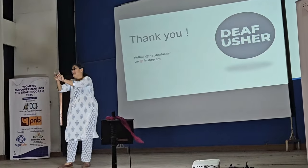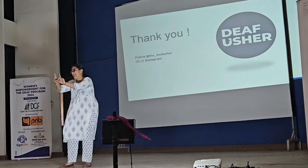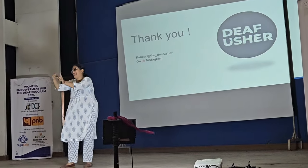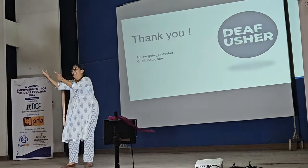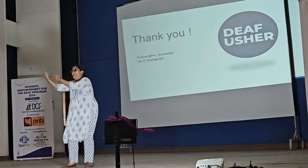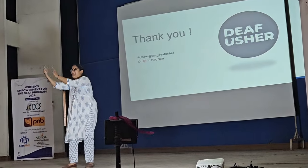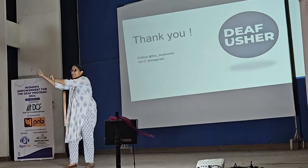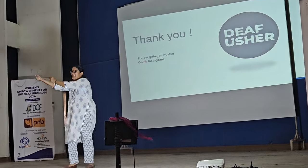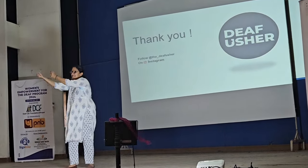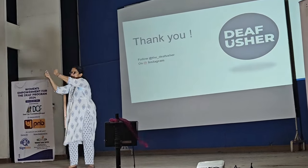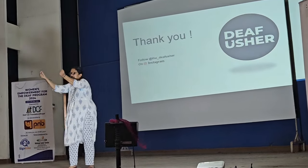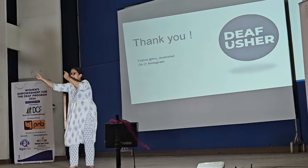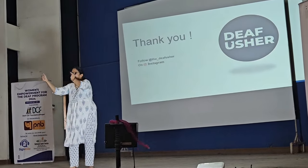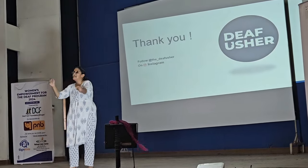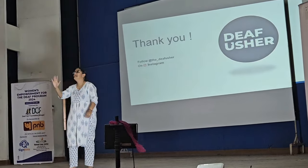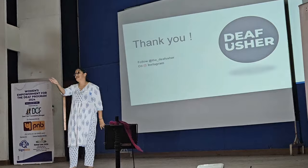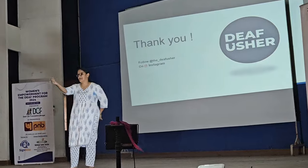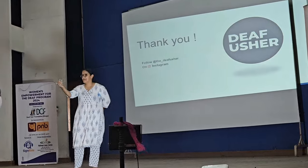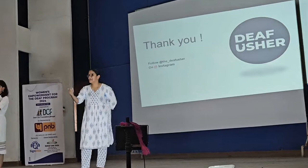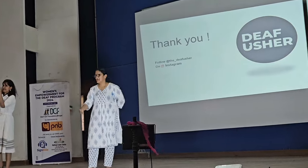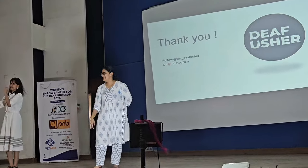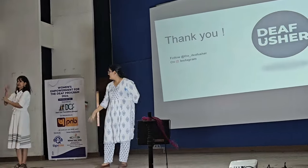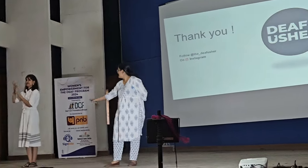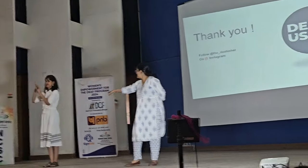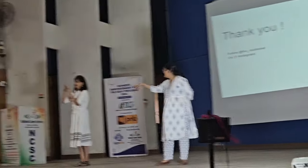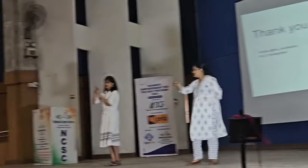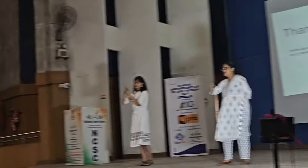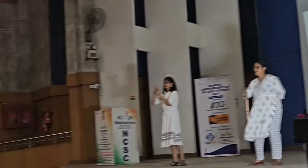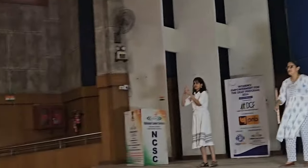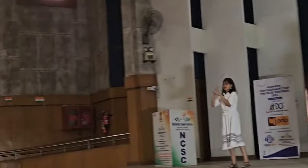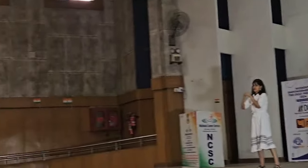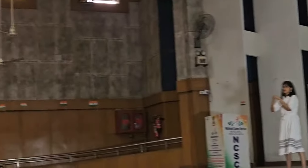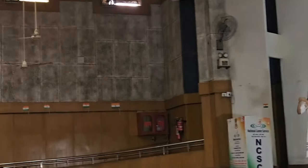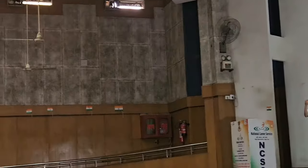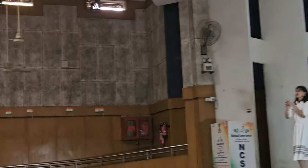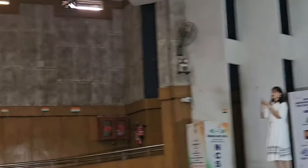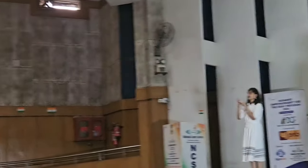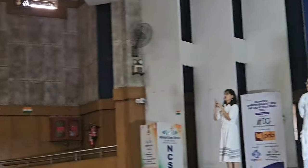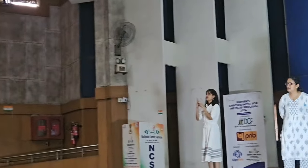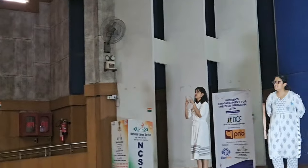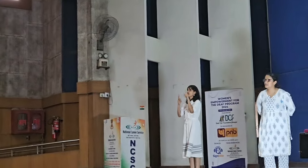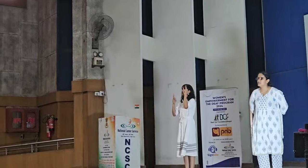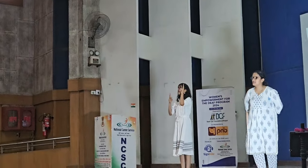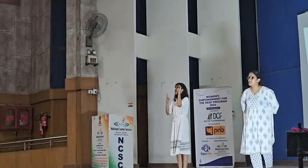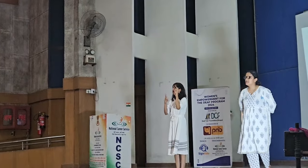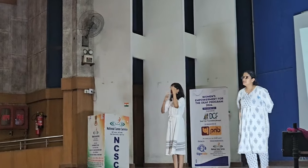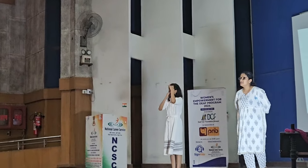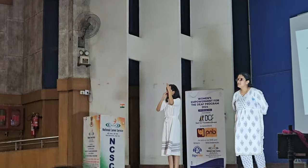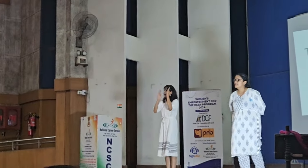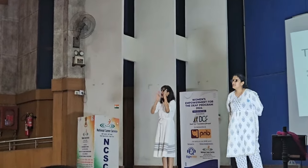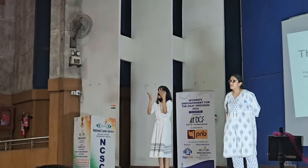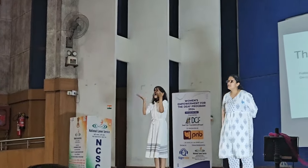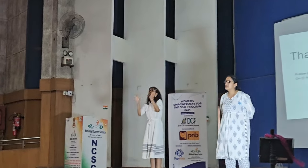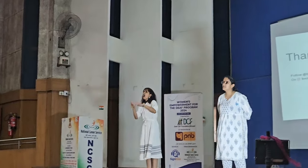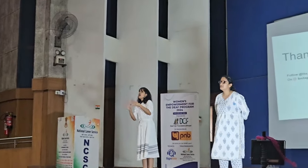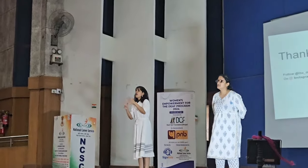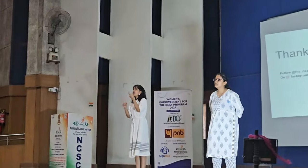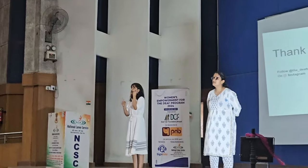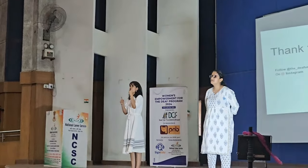चीज को लेके, और बहुत सारी मतलब अपने थॉट्स और चीजों को लेके जानकारी शायद उनको मिले आ जाएंगे।